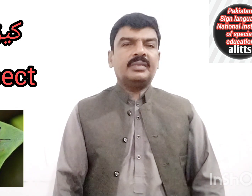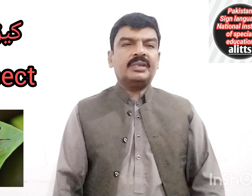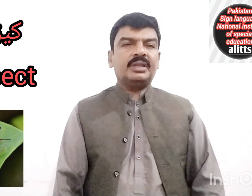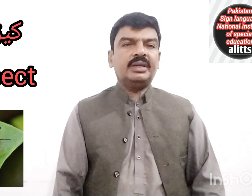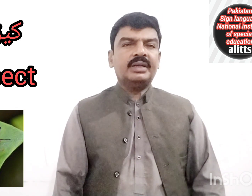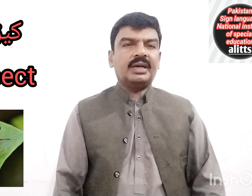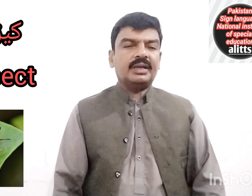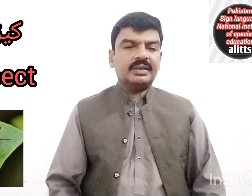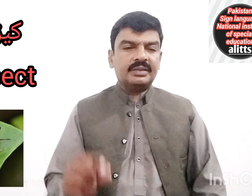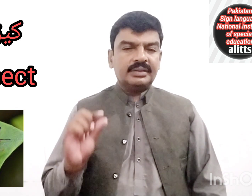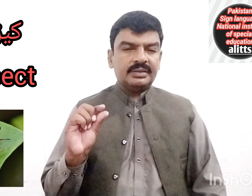कीड़ा।